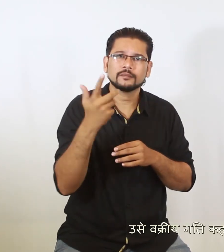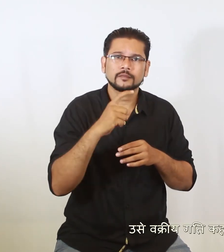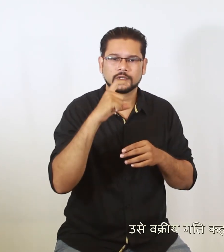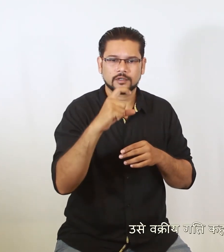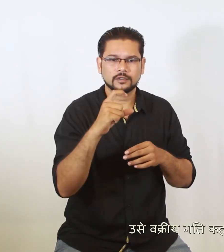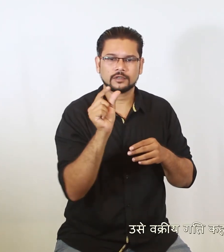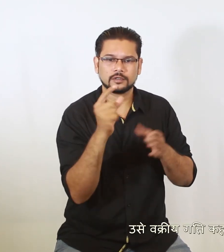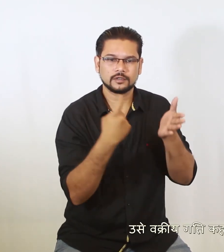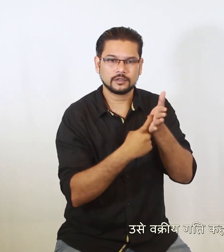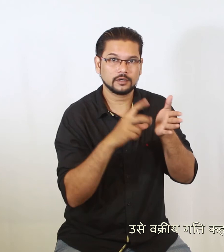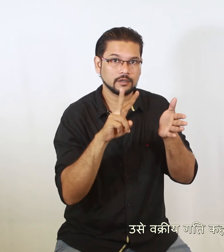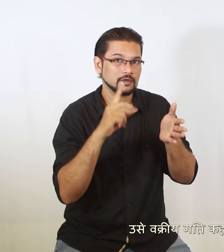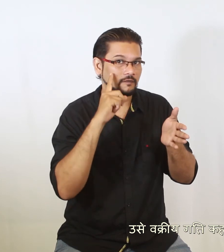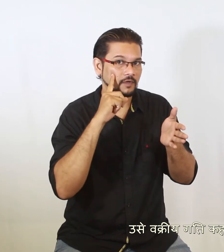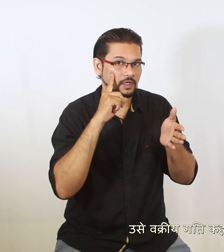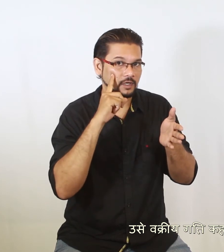उसे वक्रिय गती कहा जाता है